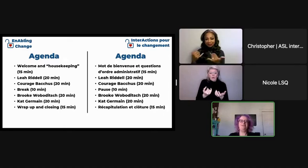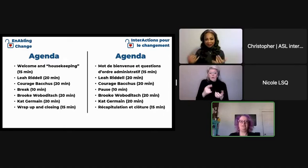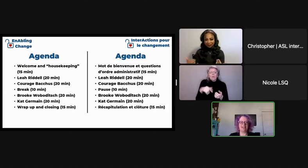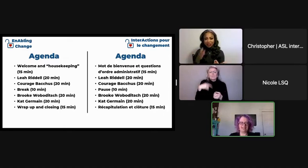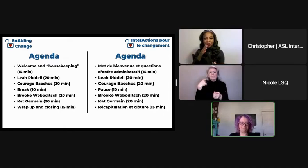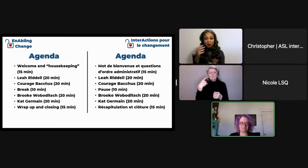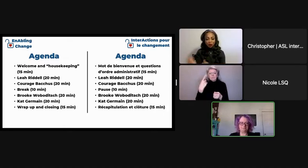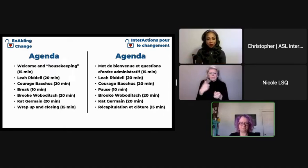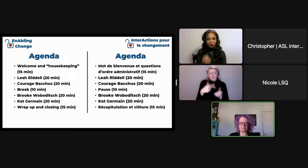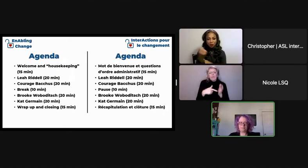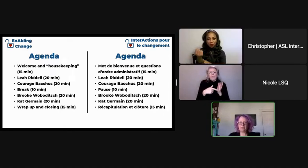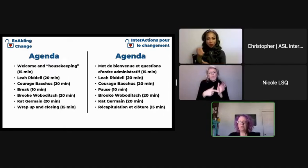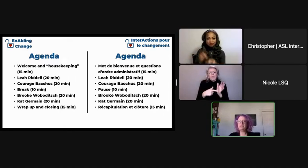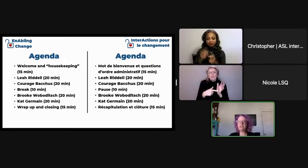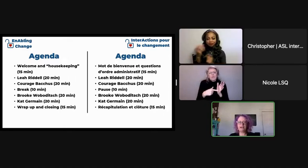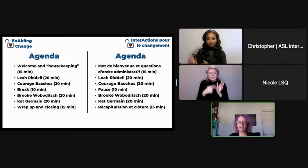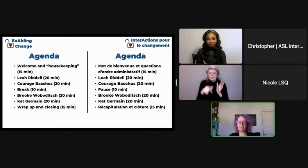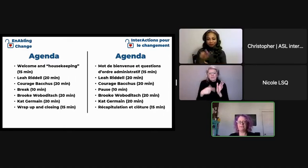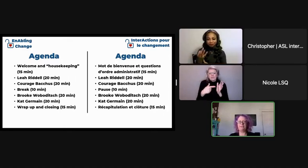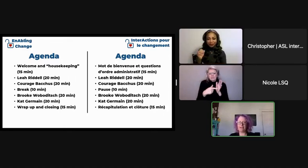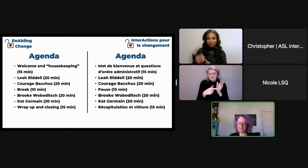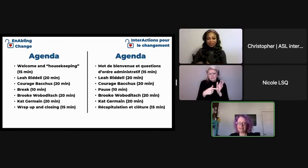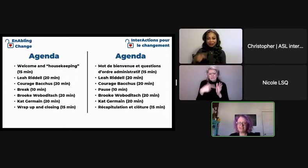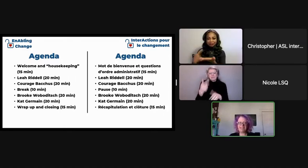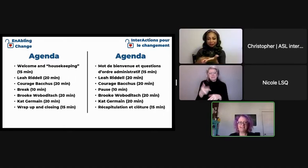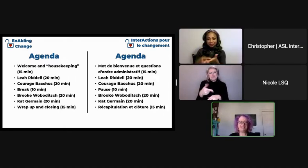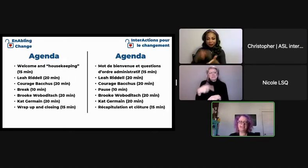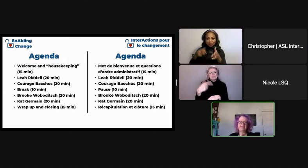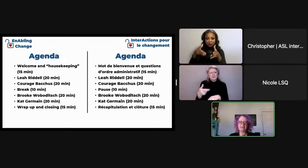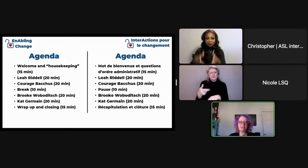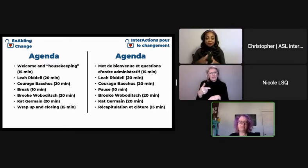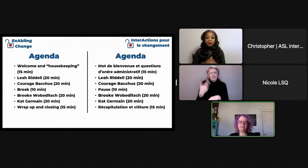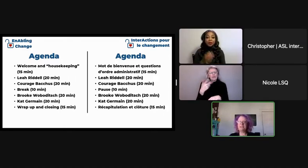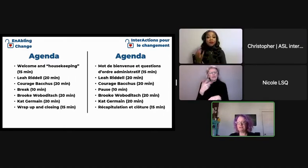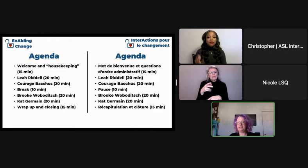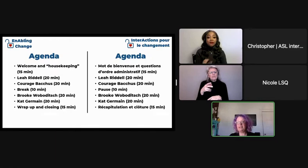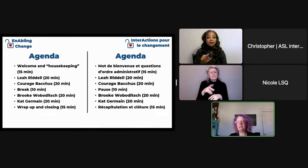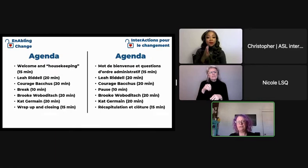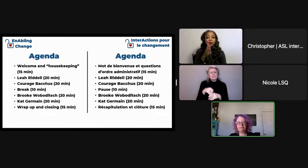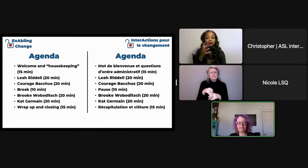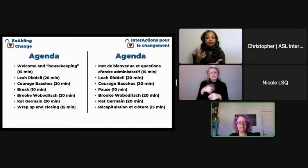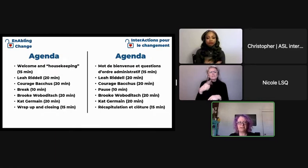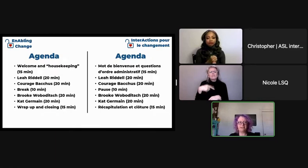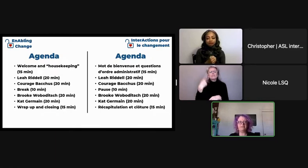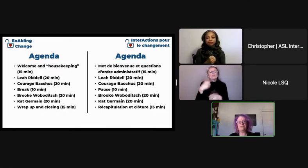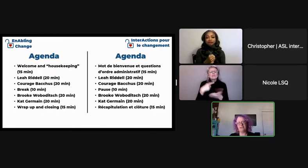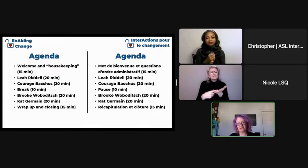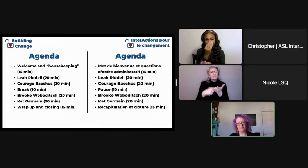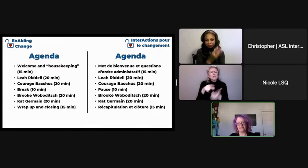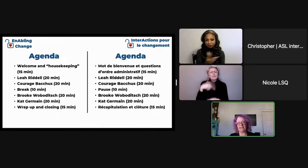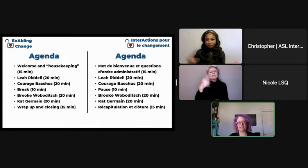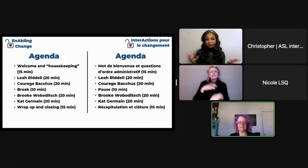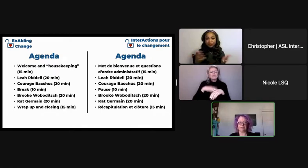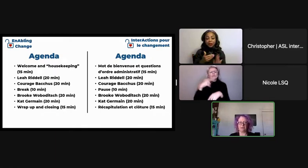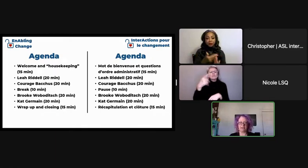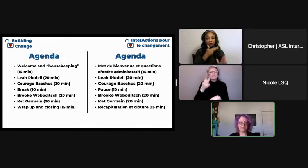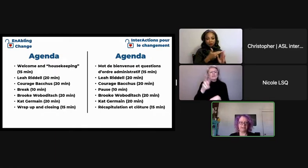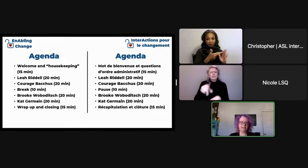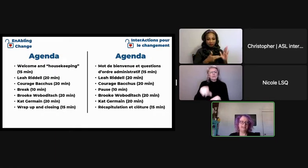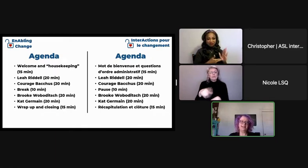dans d'autres zones ressources pour la discussion de vendredi. Maintenant, j'aimerais vous rappeler que la